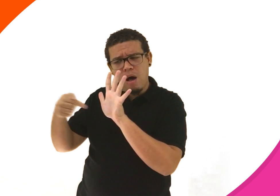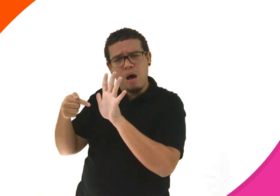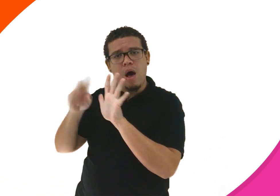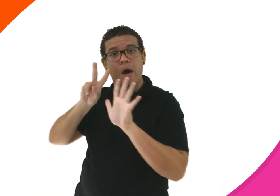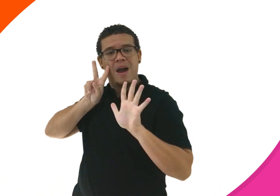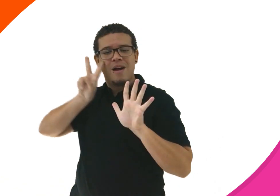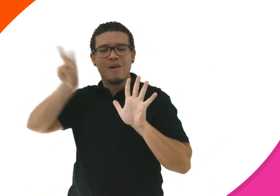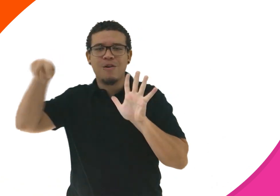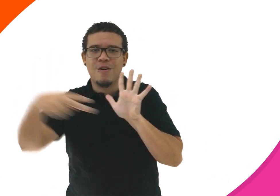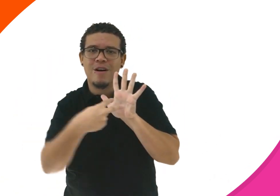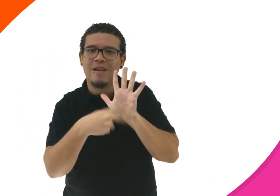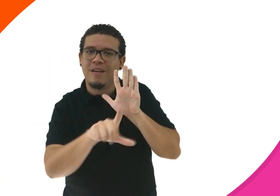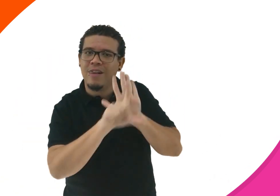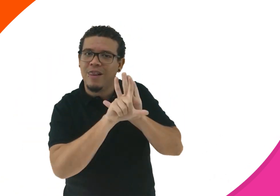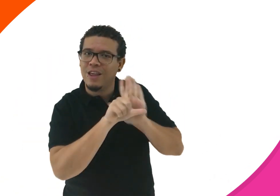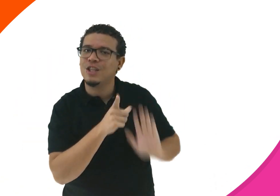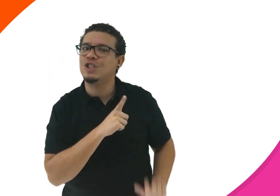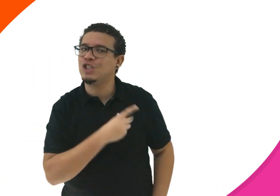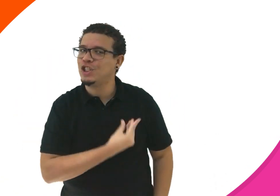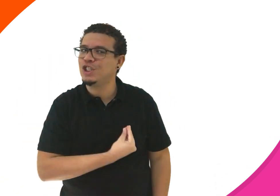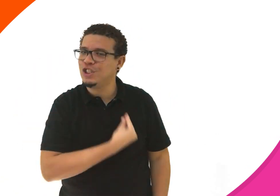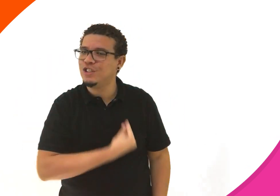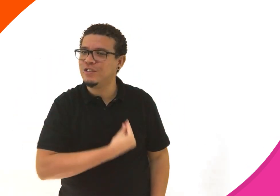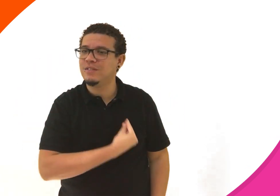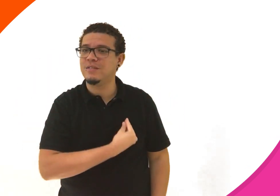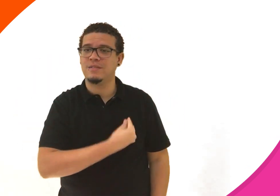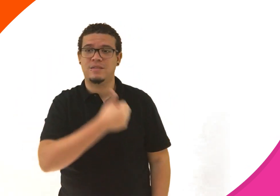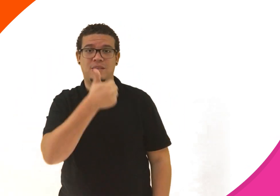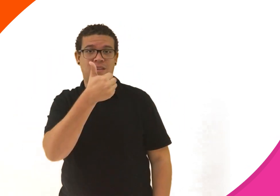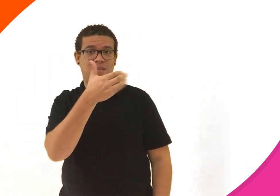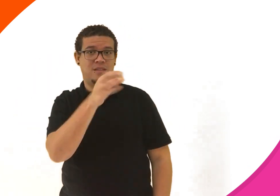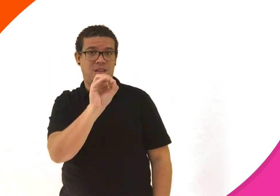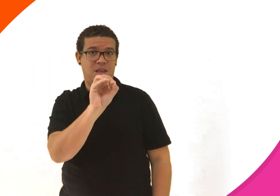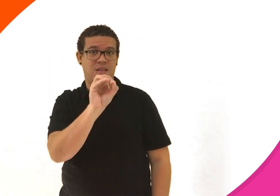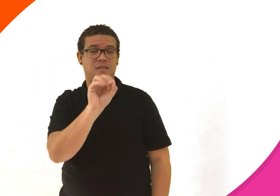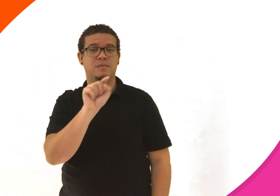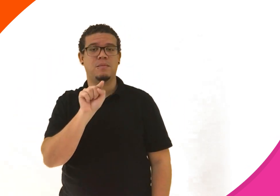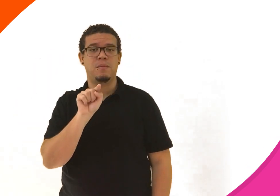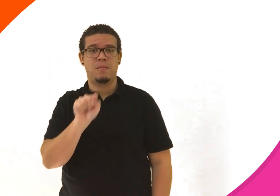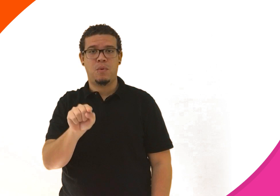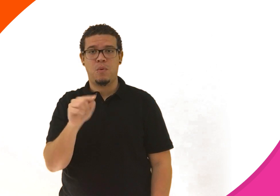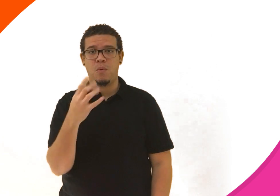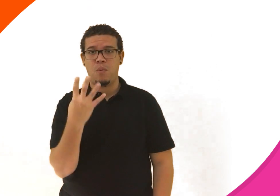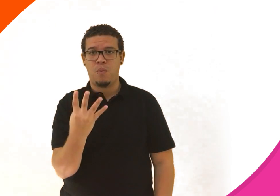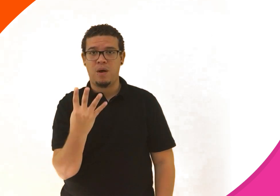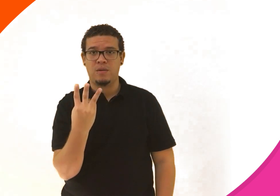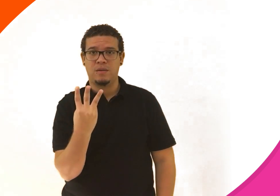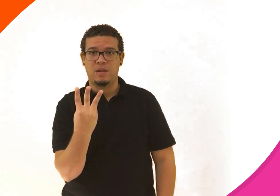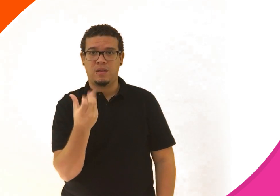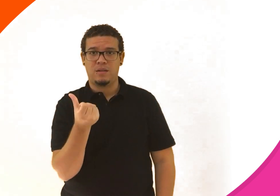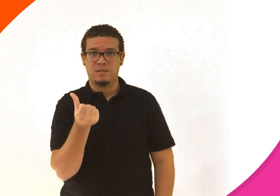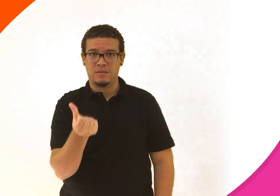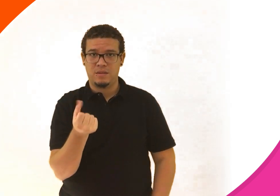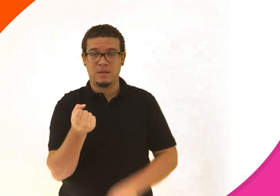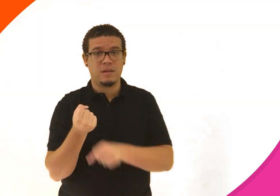brasileira. A Libras, ela é reconhecida pela Lei Federal